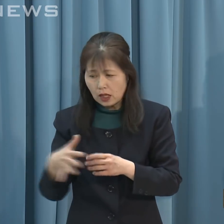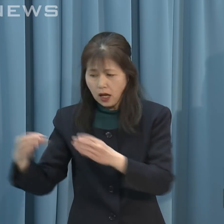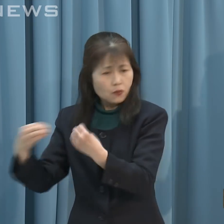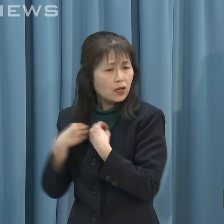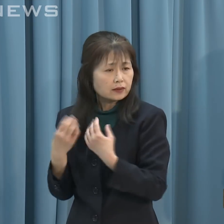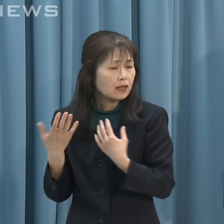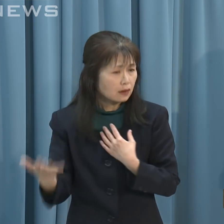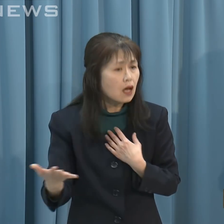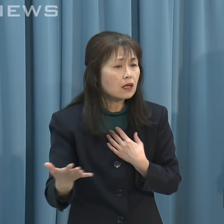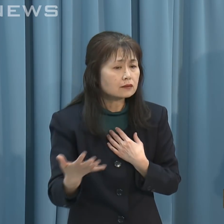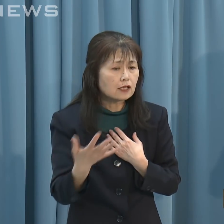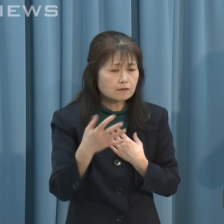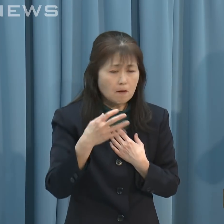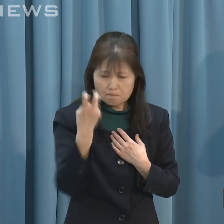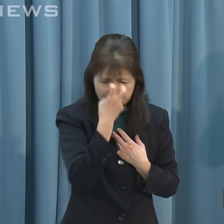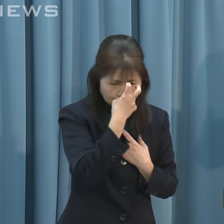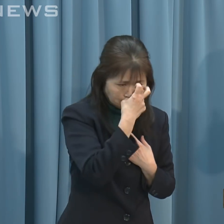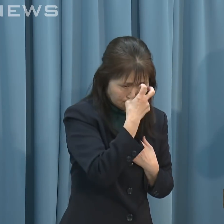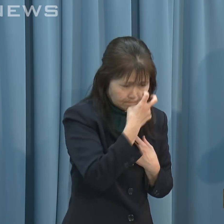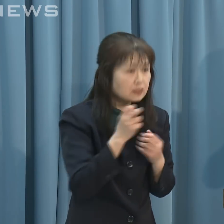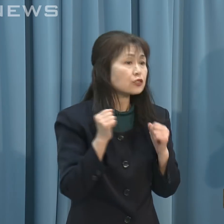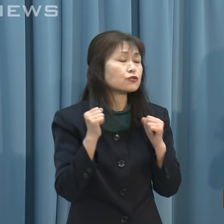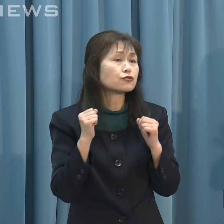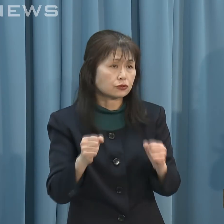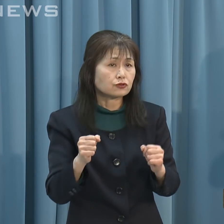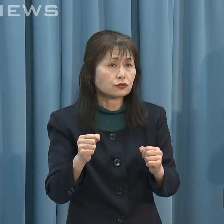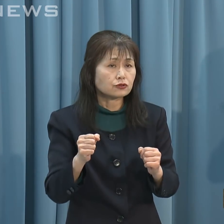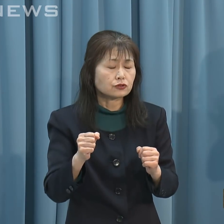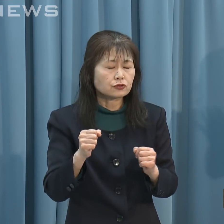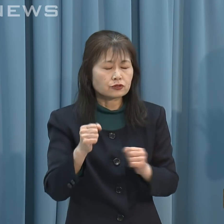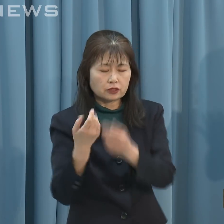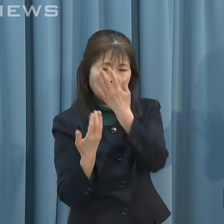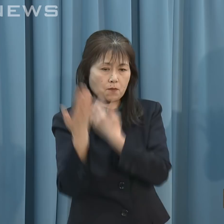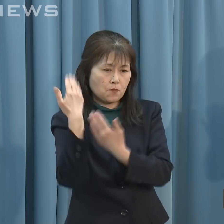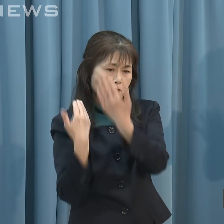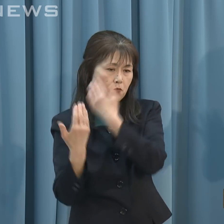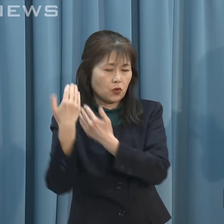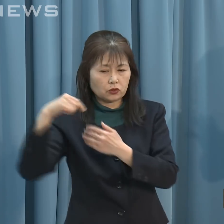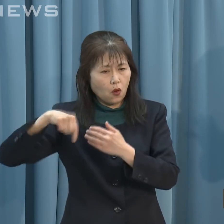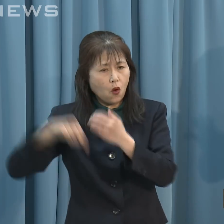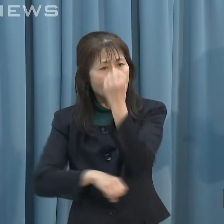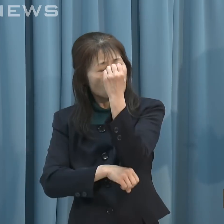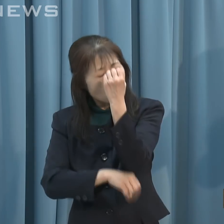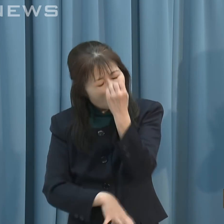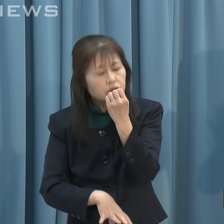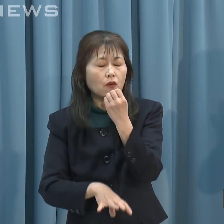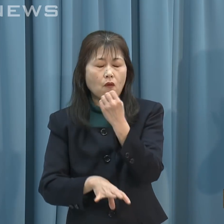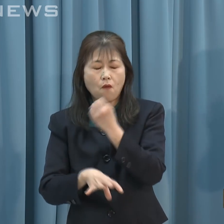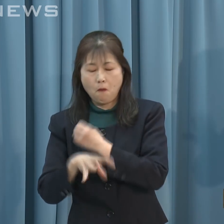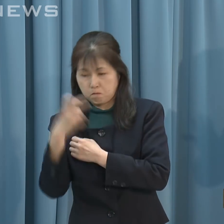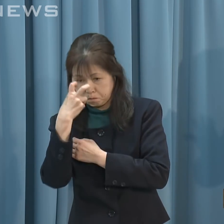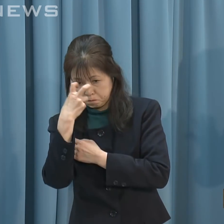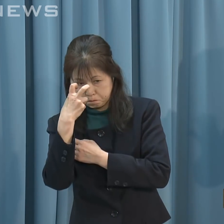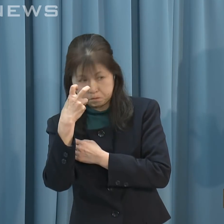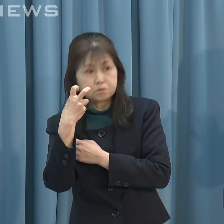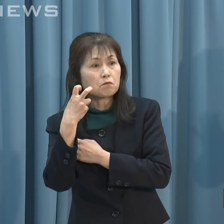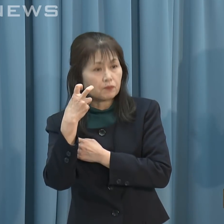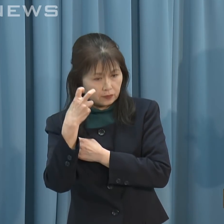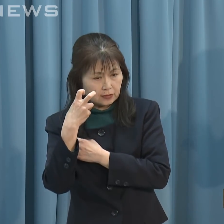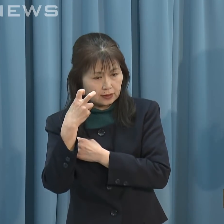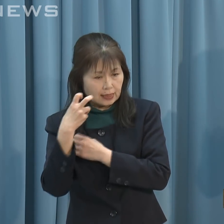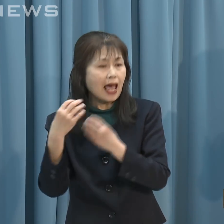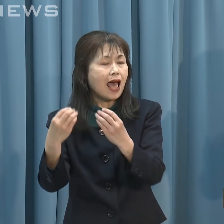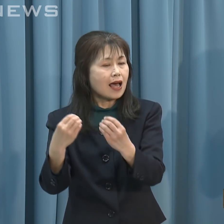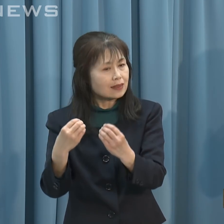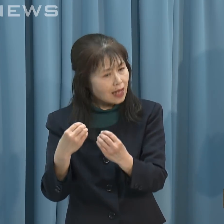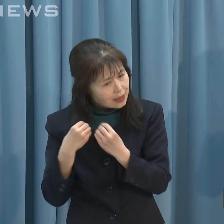それによって上流にたどってどこで感染されたかってやつと、感染した